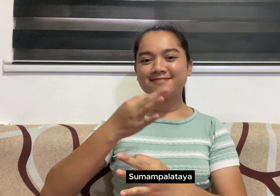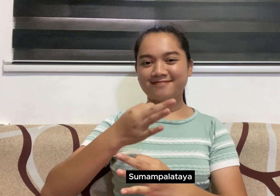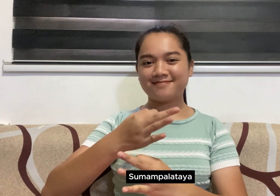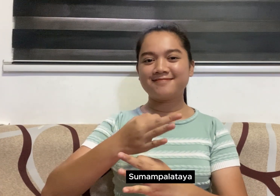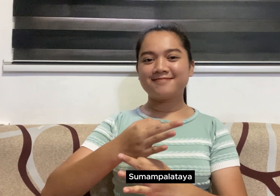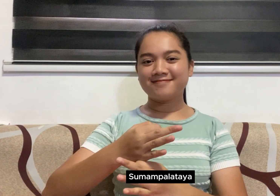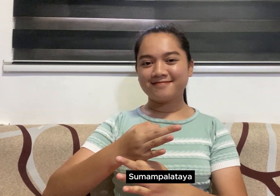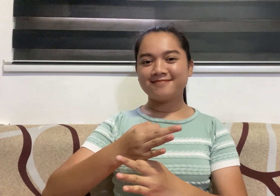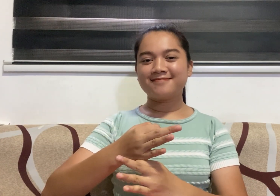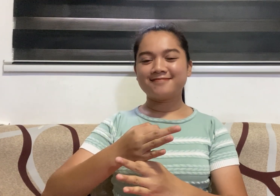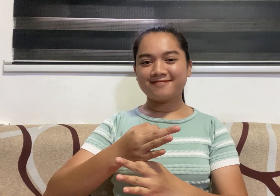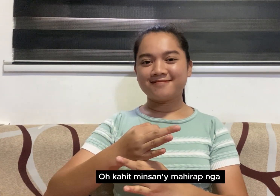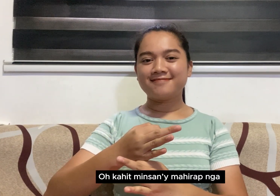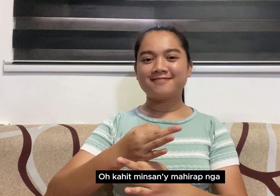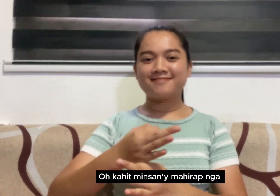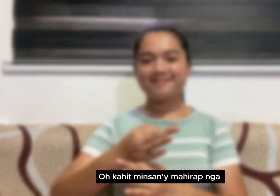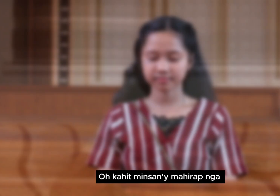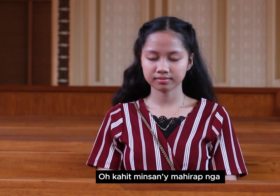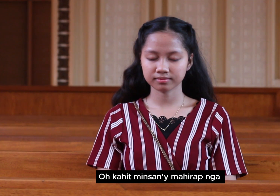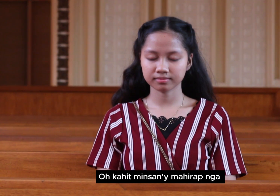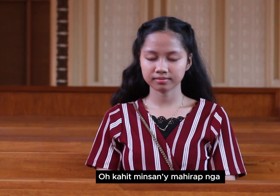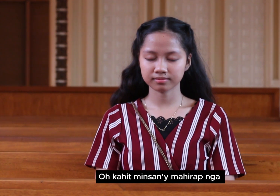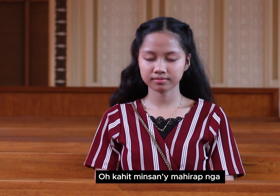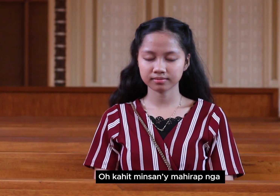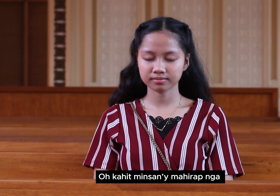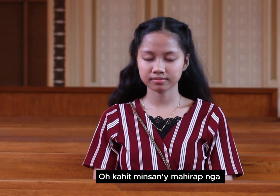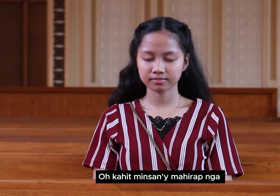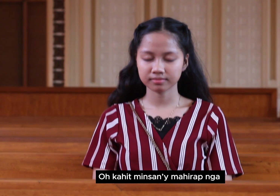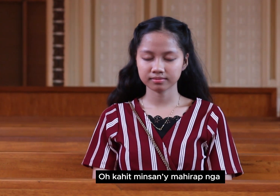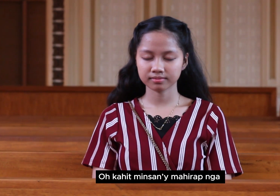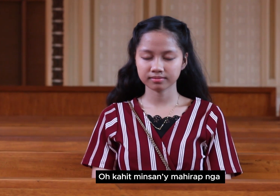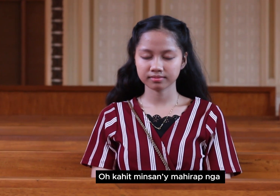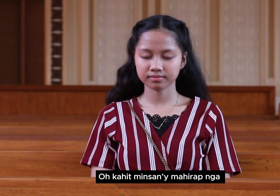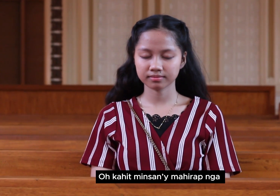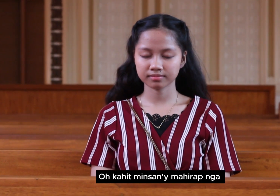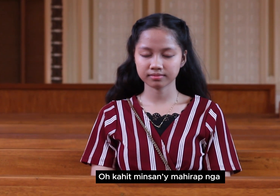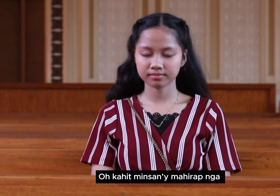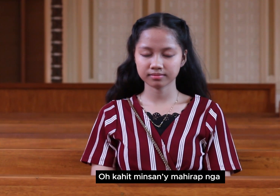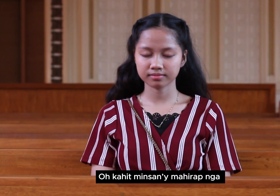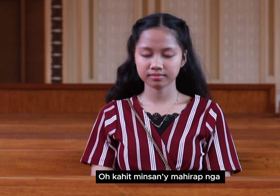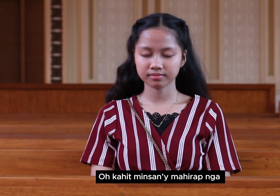O kahit minsan ay mahirap nga,